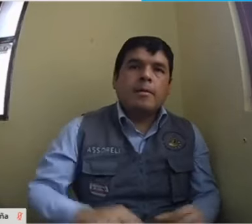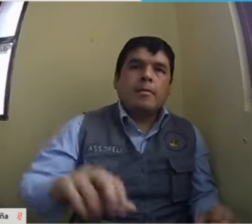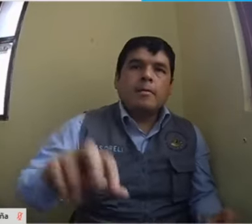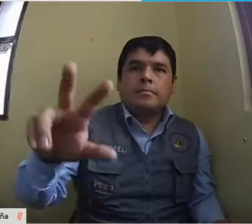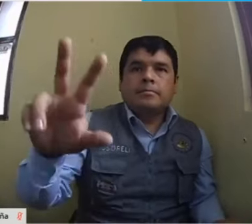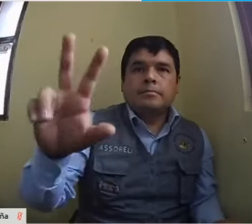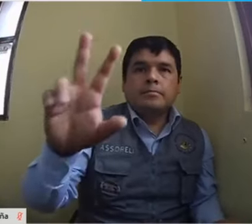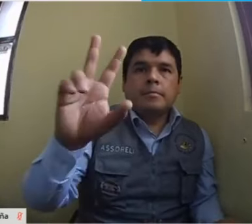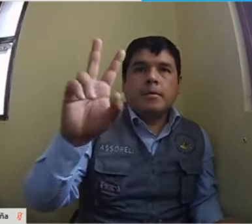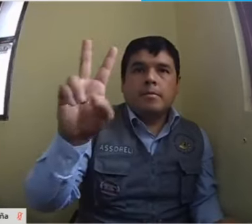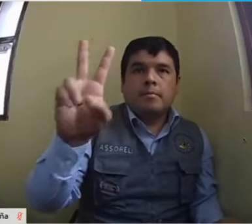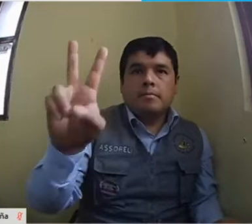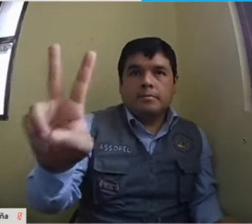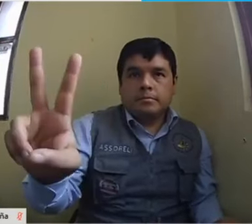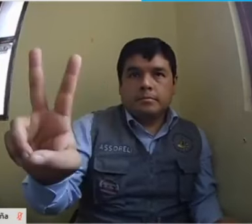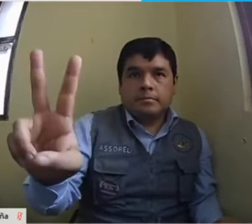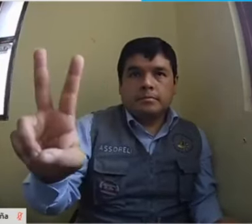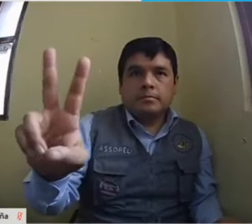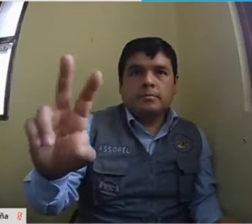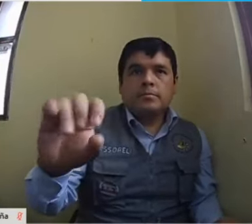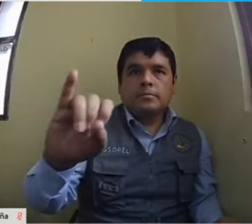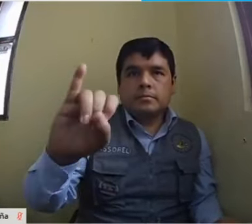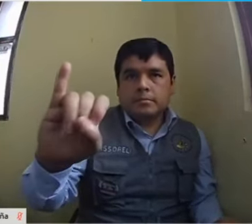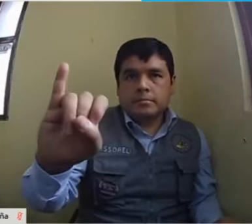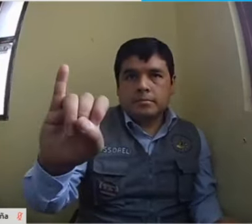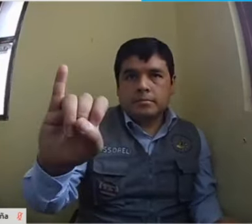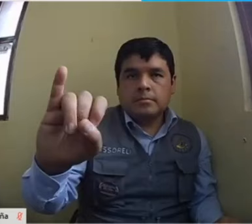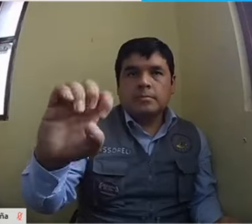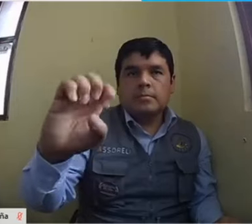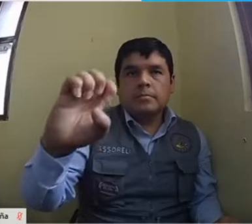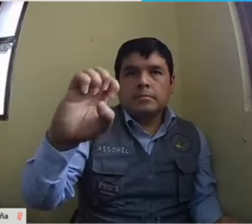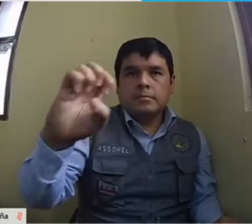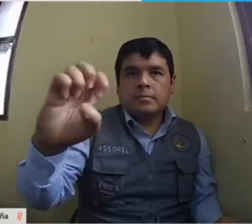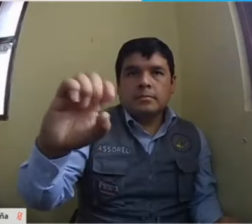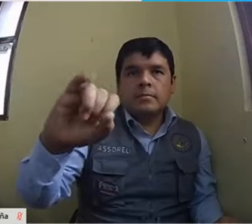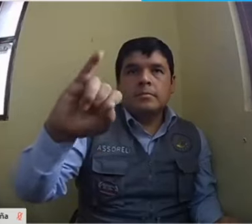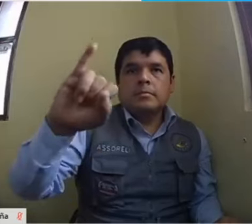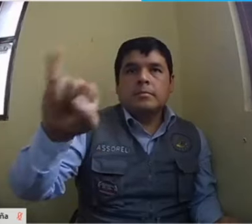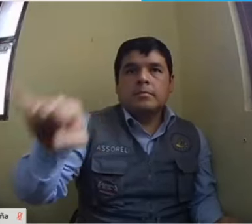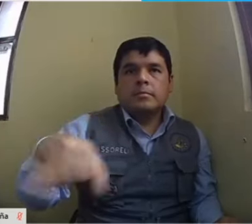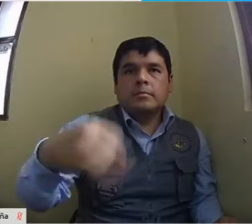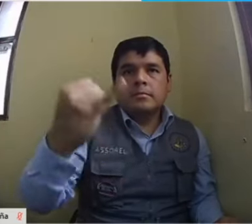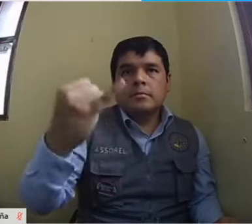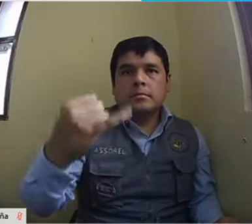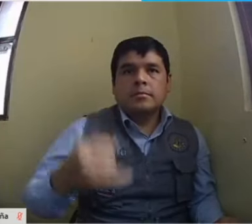Pero lo sustantivo es la C y las dos manos juntas que salen hacia afuera.